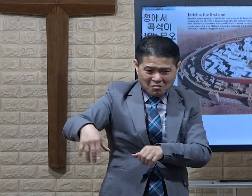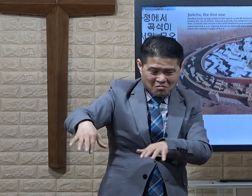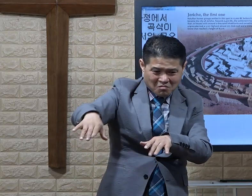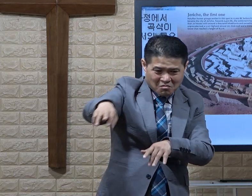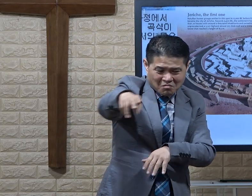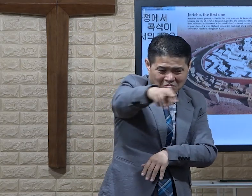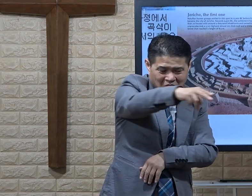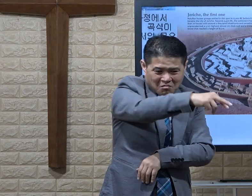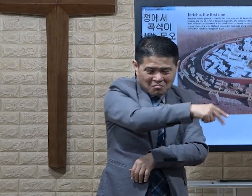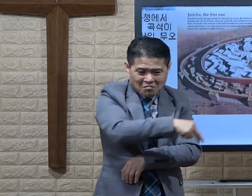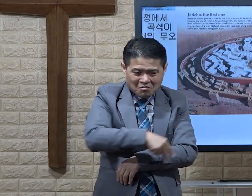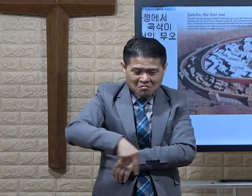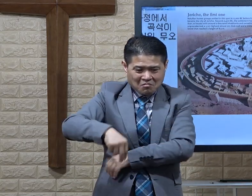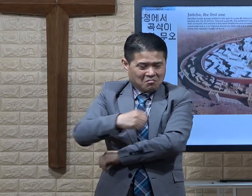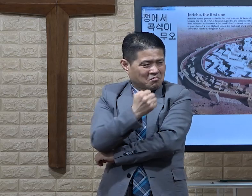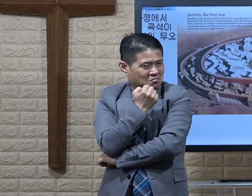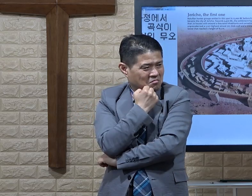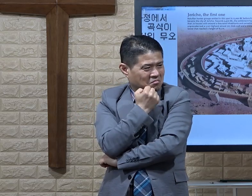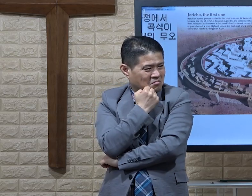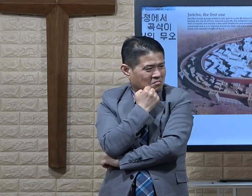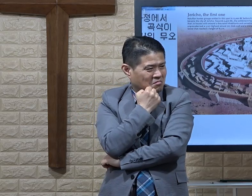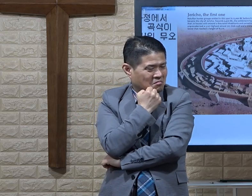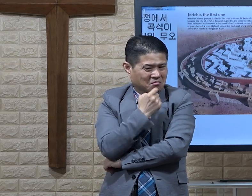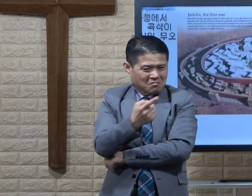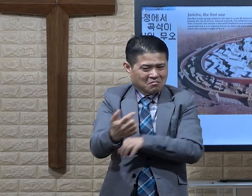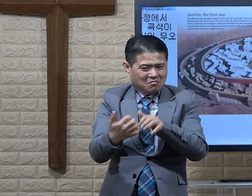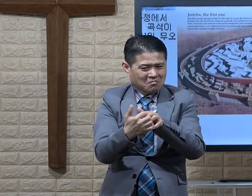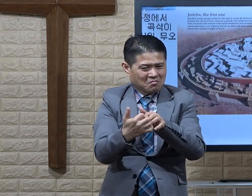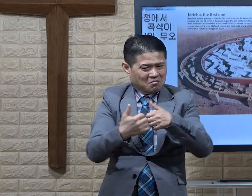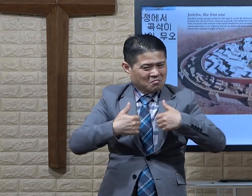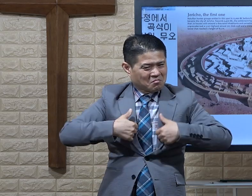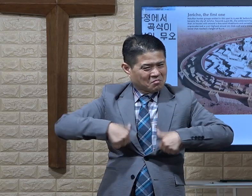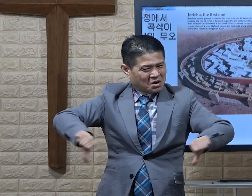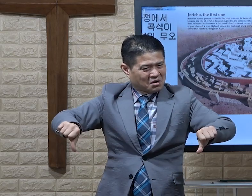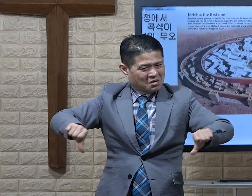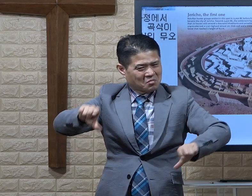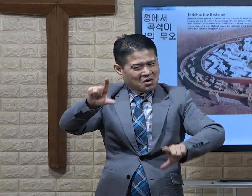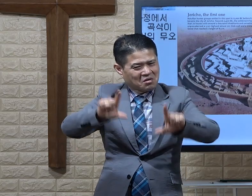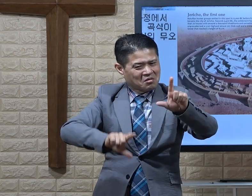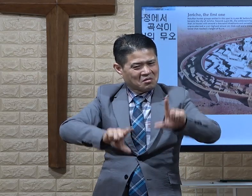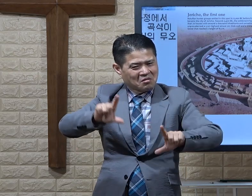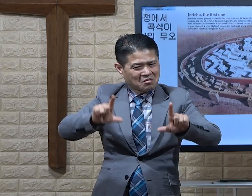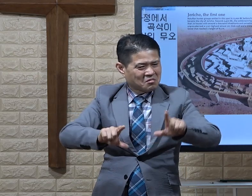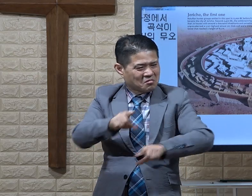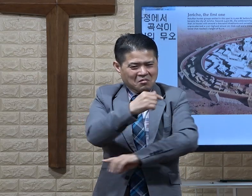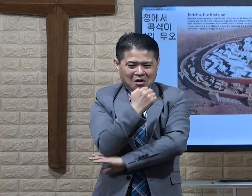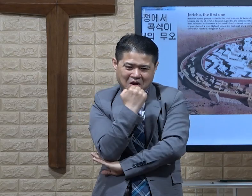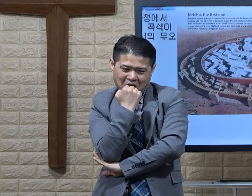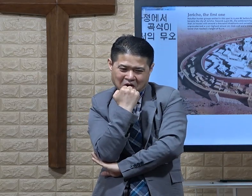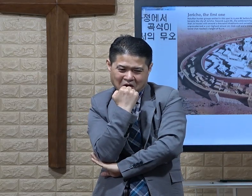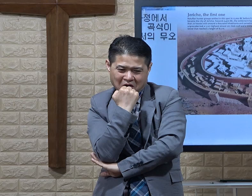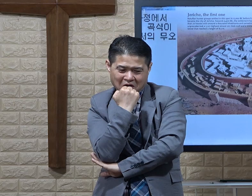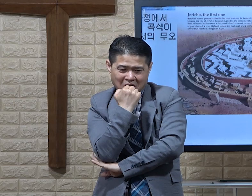주변에 있는 사람들이 성 주변에서 계속 돌고 있길래 그들이 아마 포기하겠지 왜 저러나